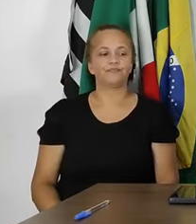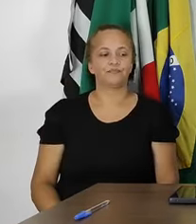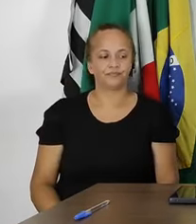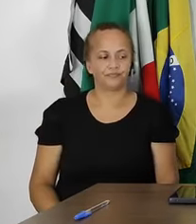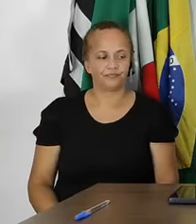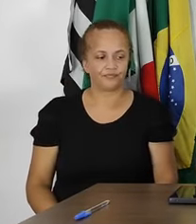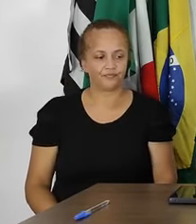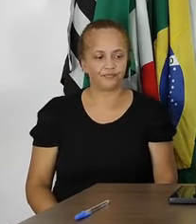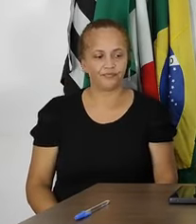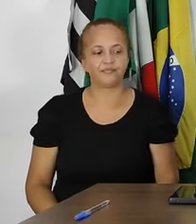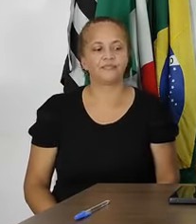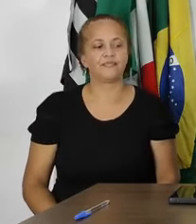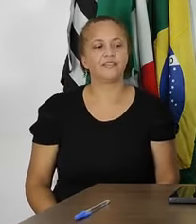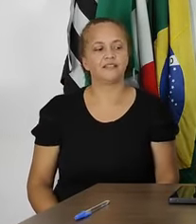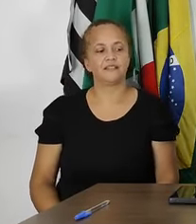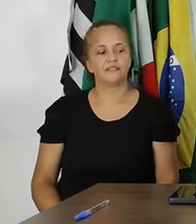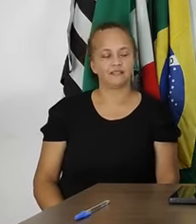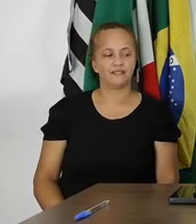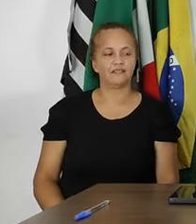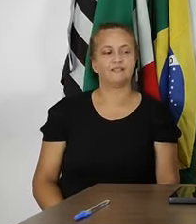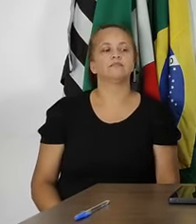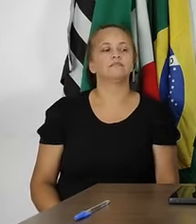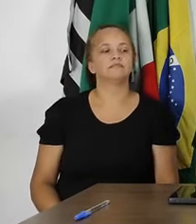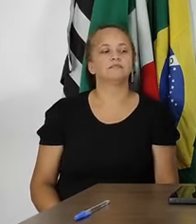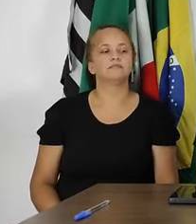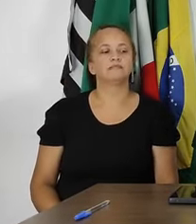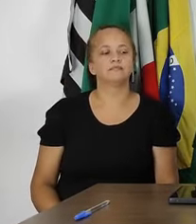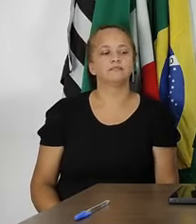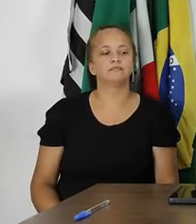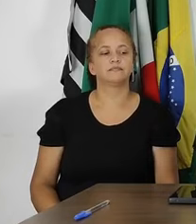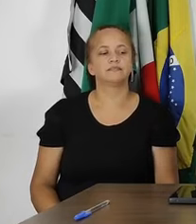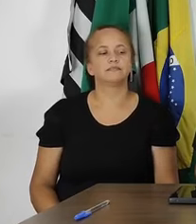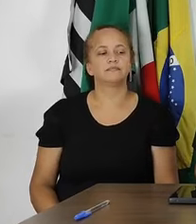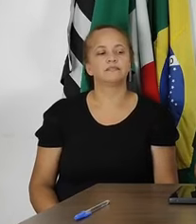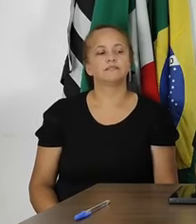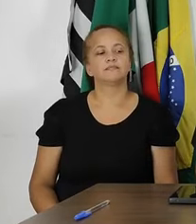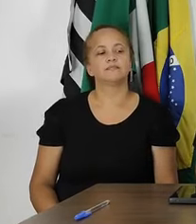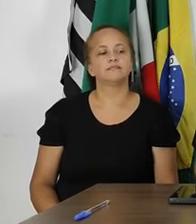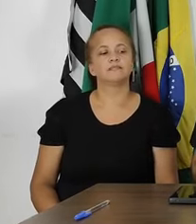Aleluia. Louvado seja o nome do Senhor.